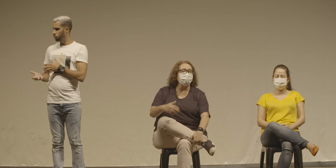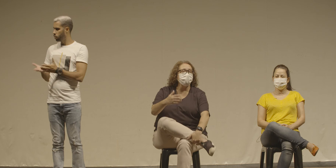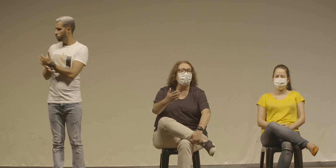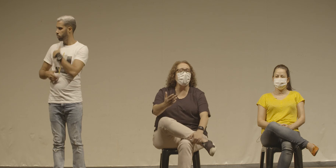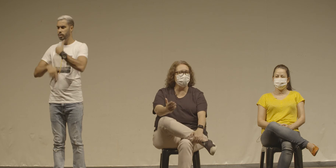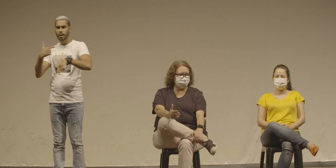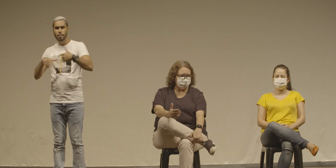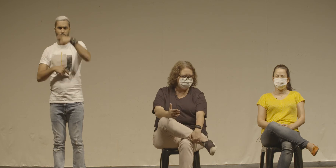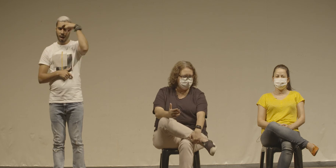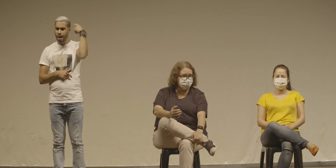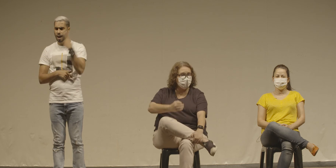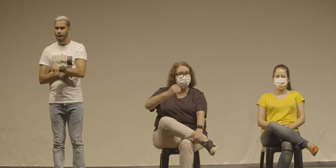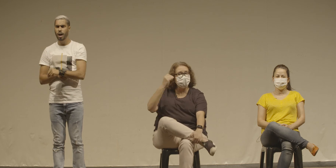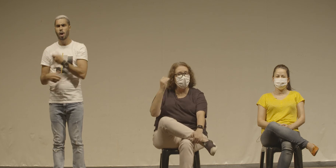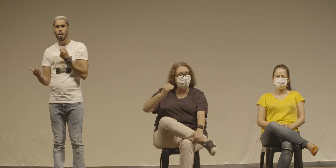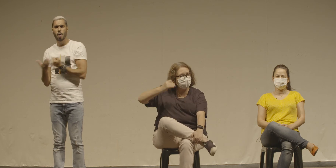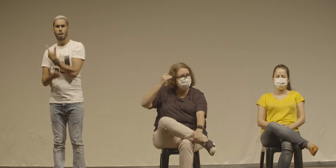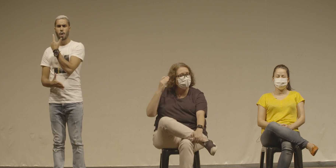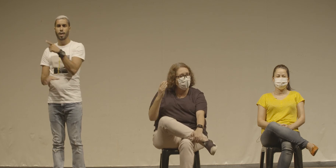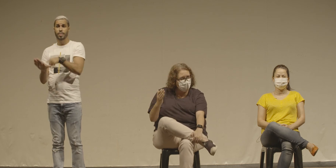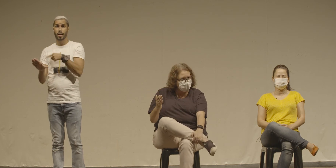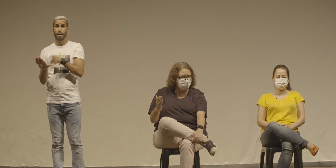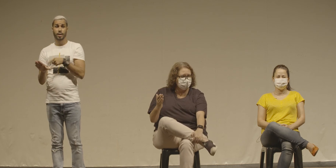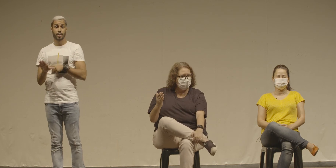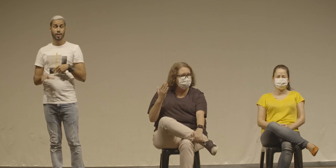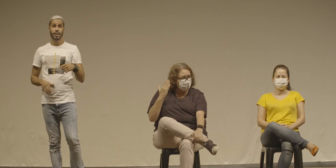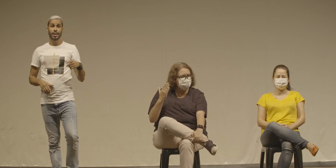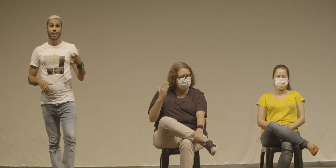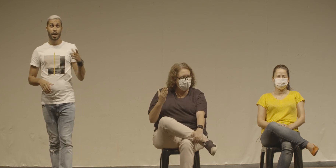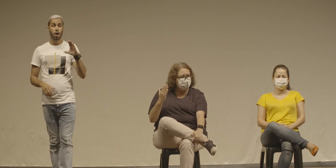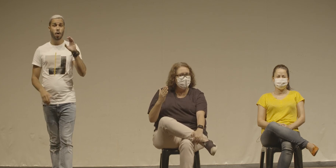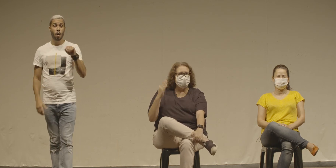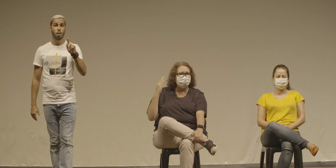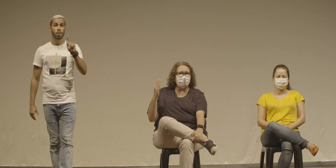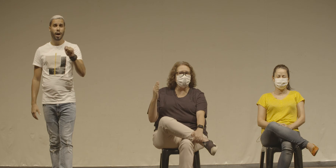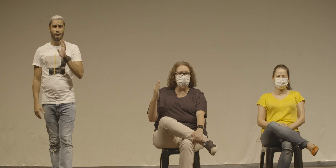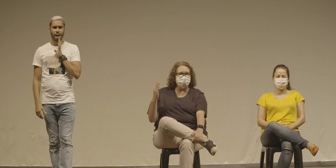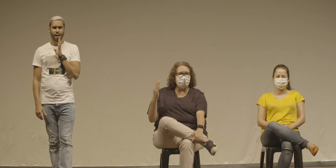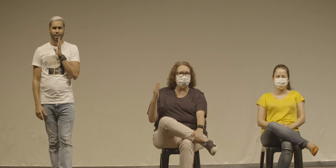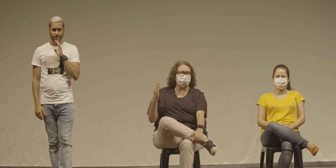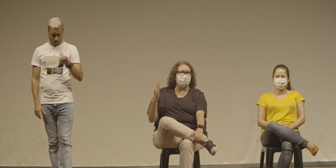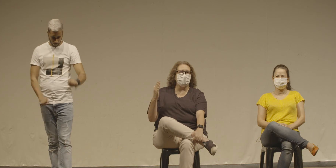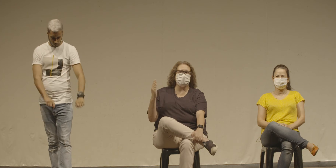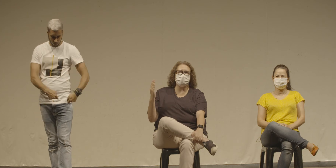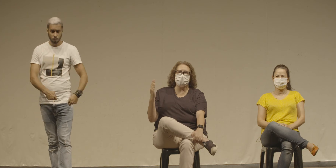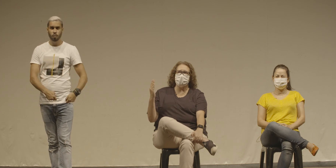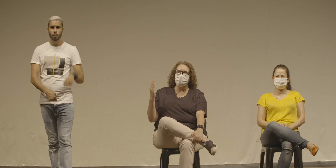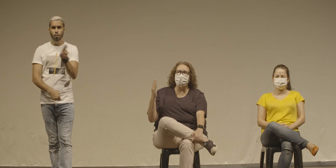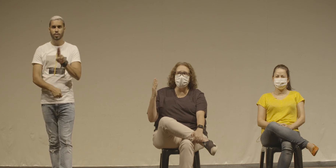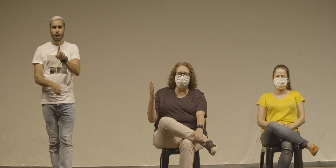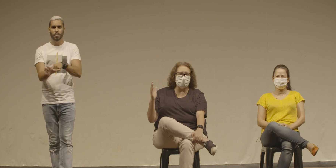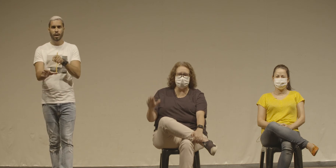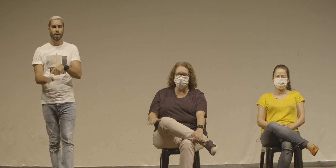elas jogavam de conga, gente. Elas jogavam de conga, tênis conga. Pense bem, basquete é um esporte que